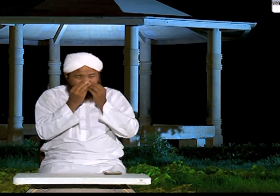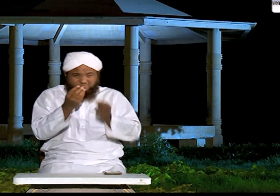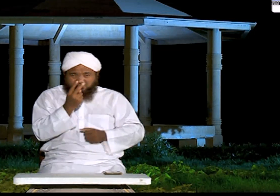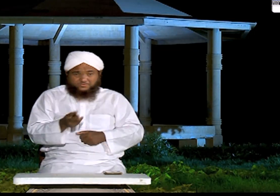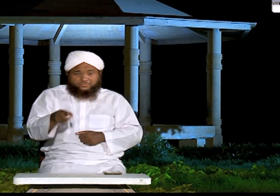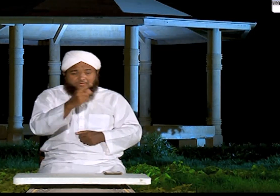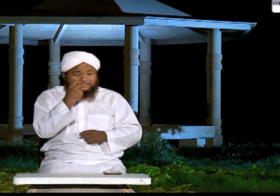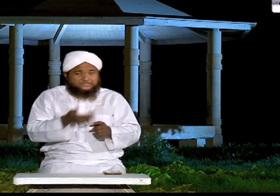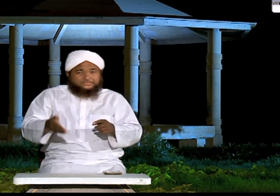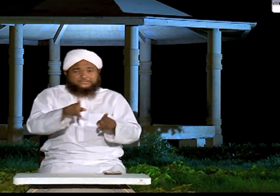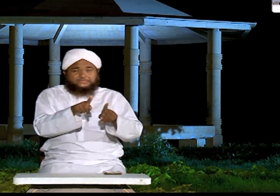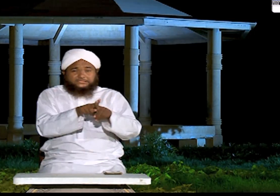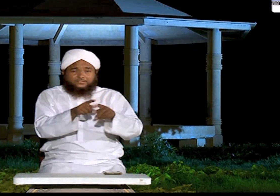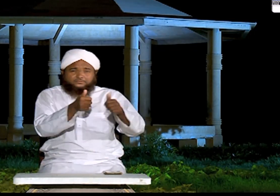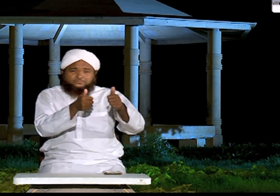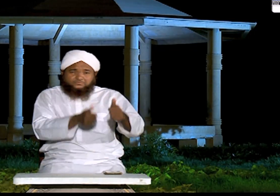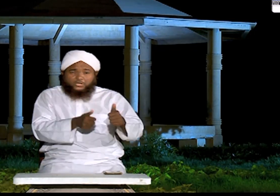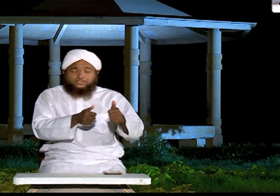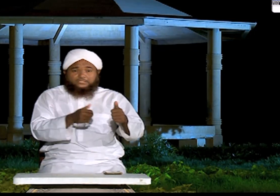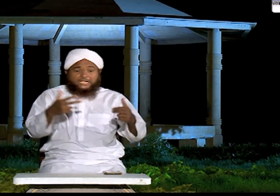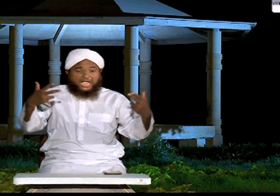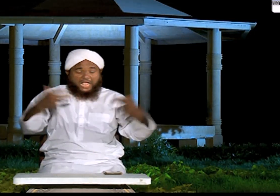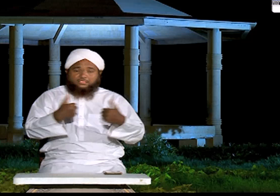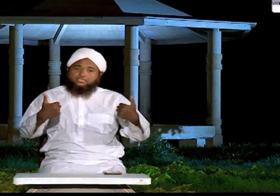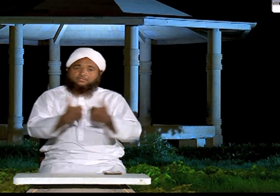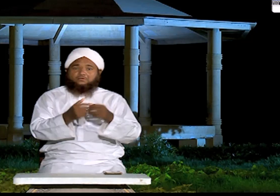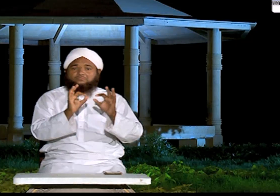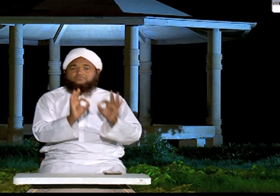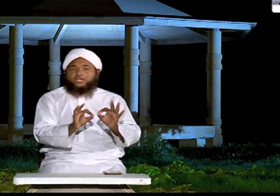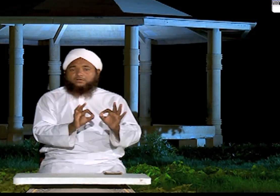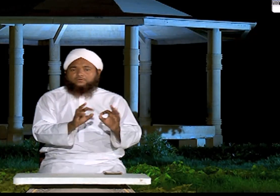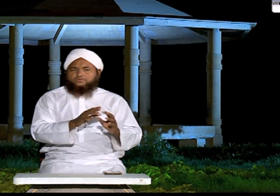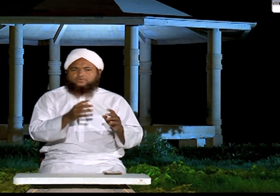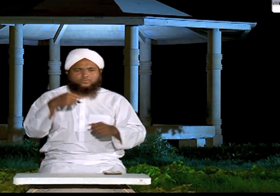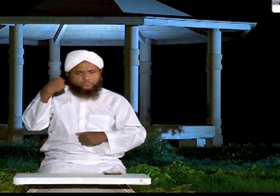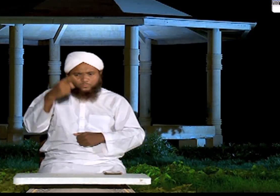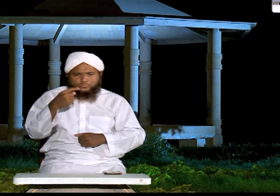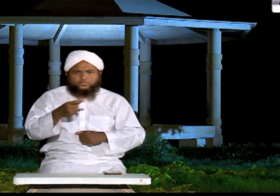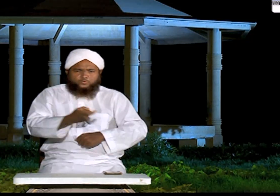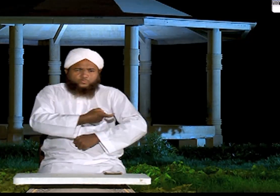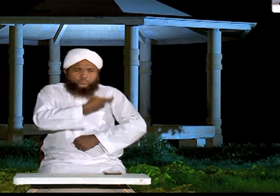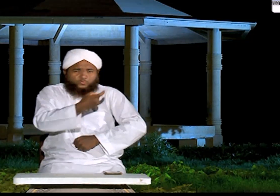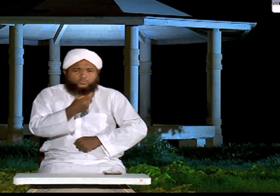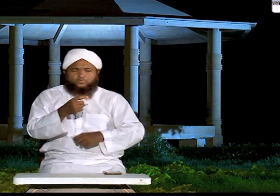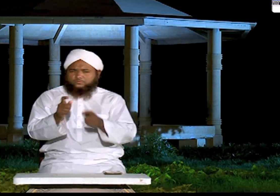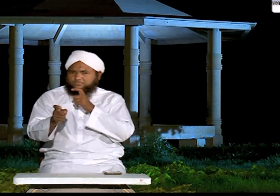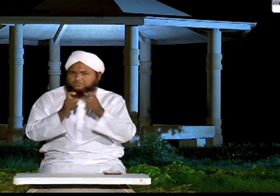پاس ایک لمحہ ٹھہرنا کسی عذاب سے کم نہ تھا وزیر نے طبیبوں یعنی ڈاکٹر سے مشورہ کیا